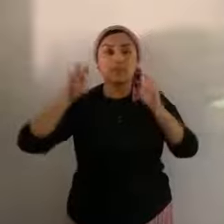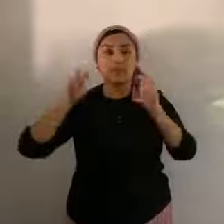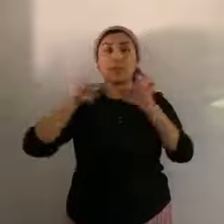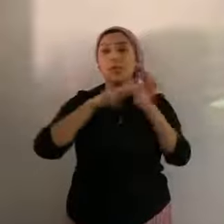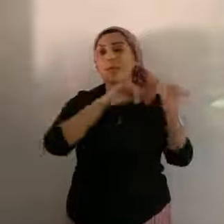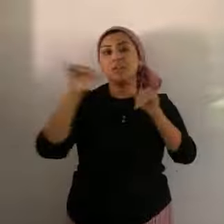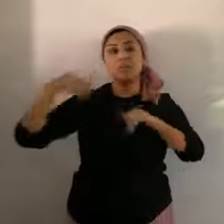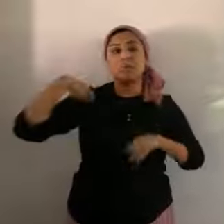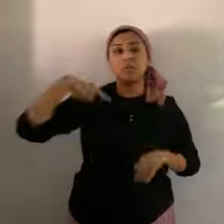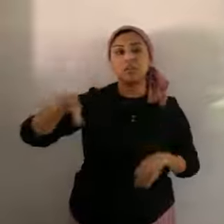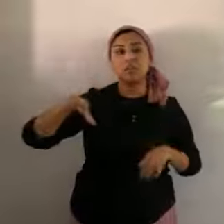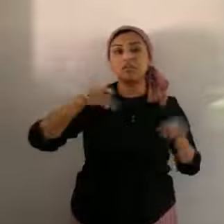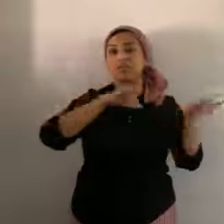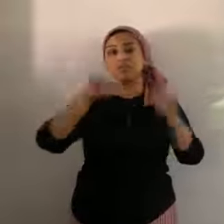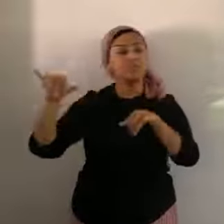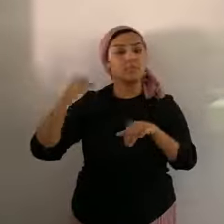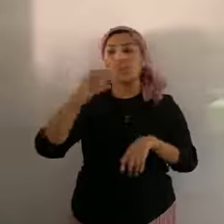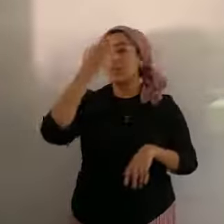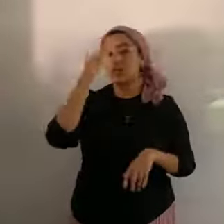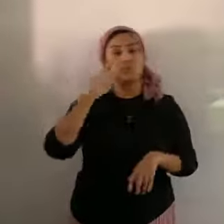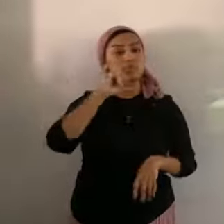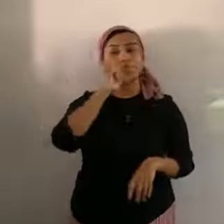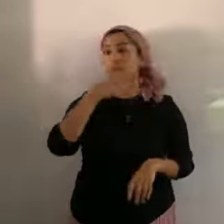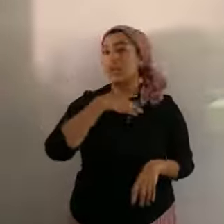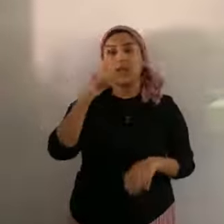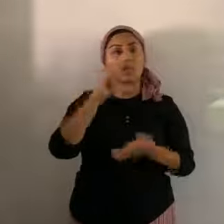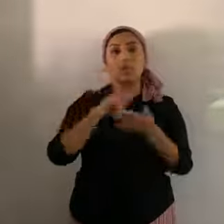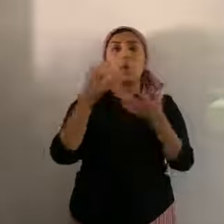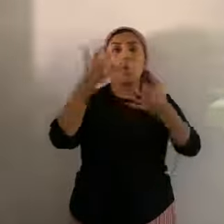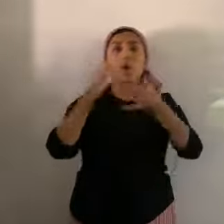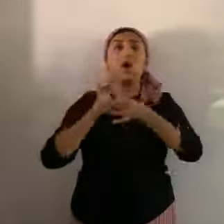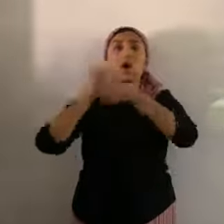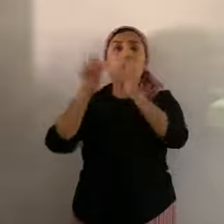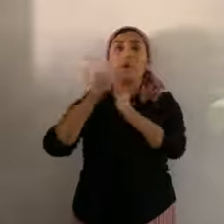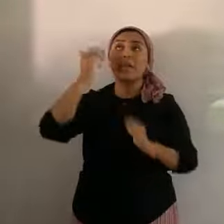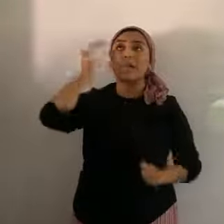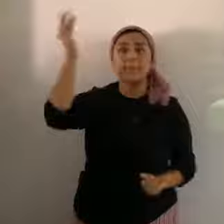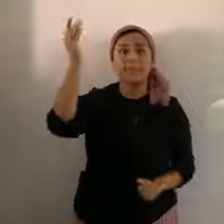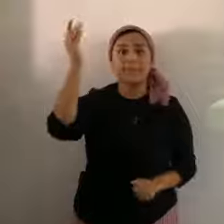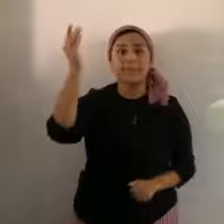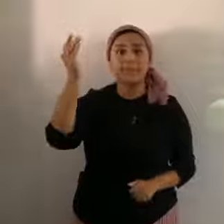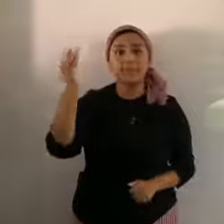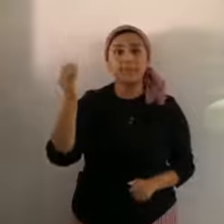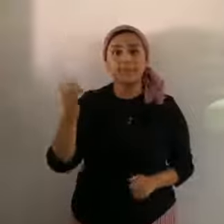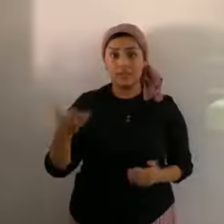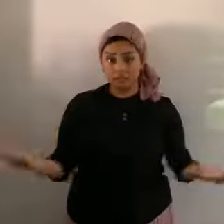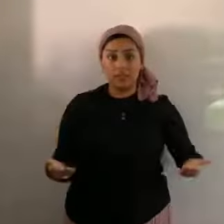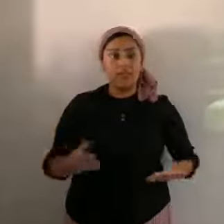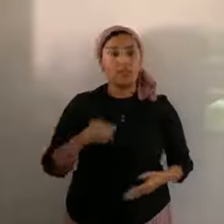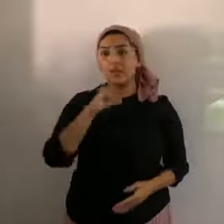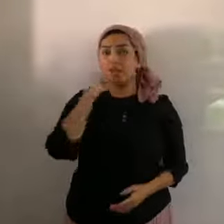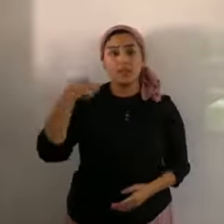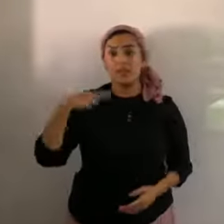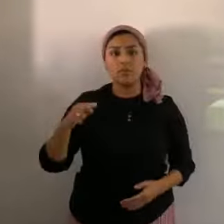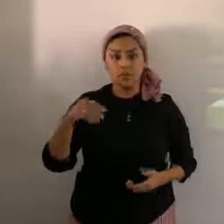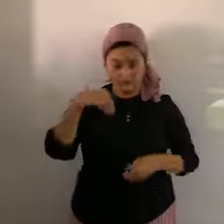llama religión, y eso no lo quiere el Eterno, Él quiere comunión con Él. Esto no es religión, está en la